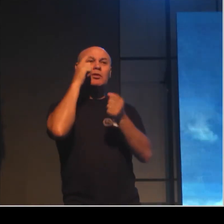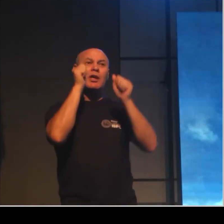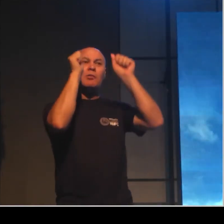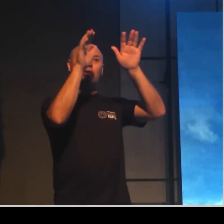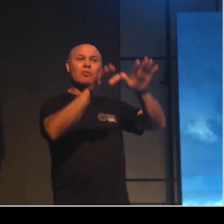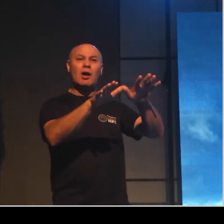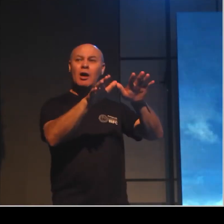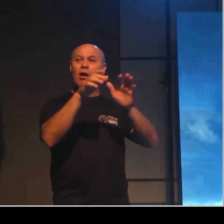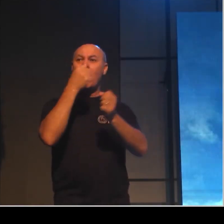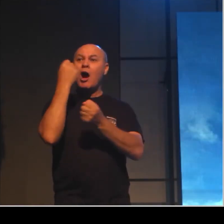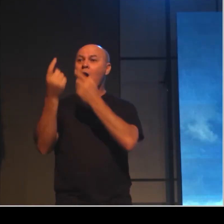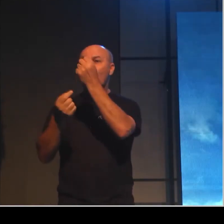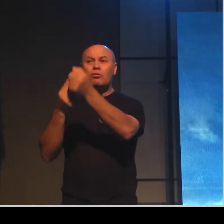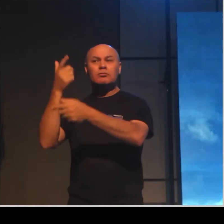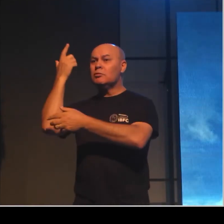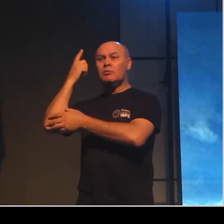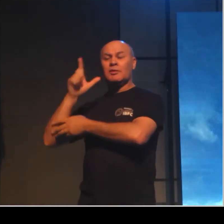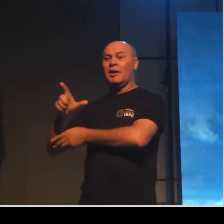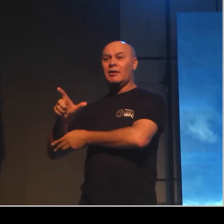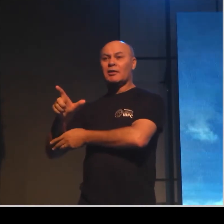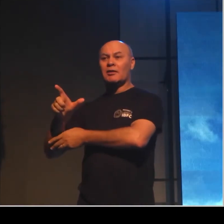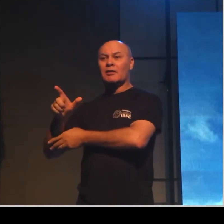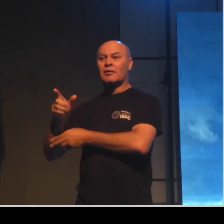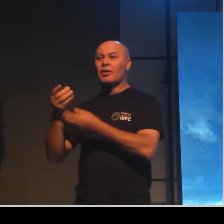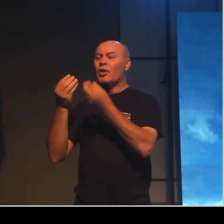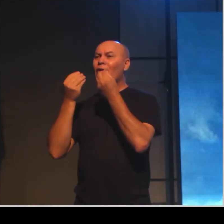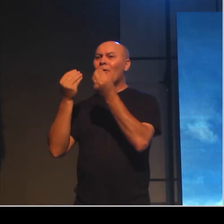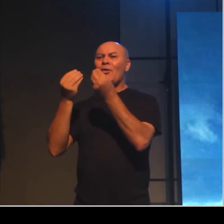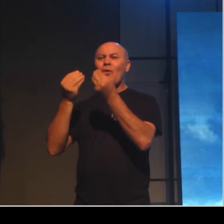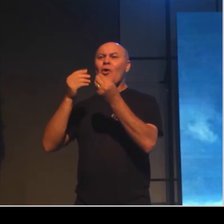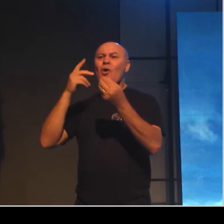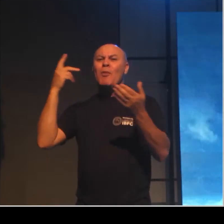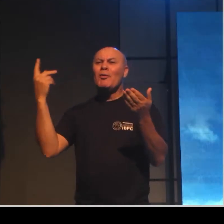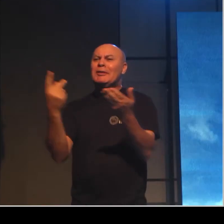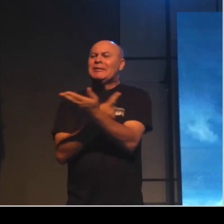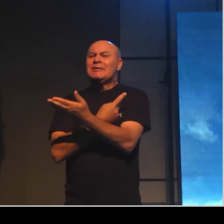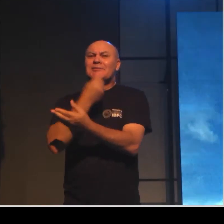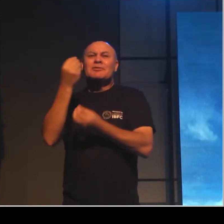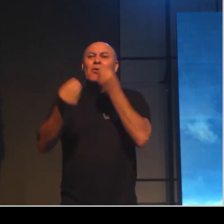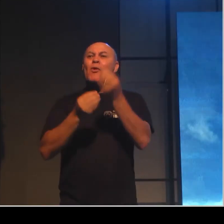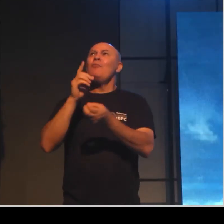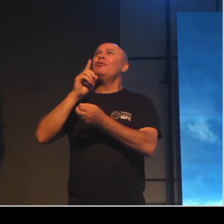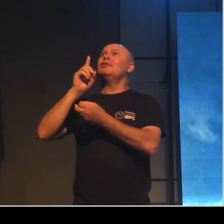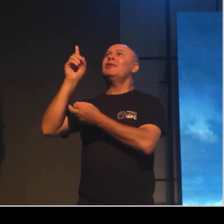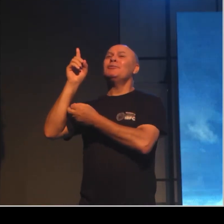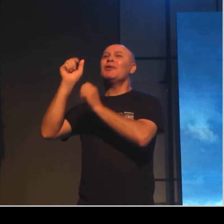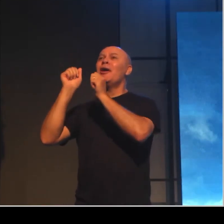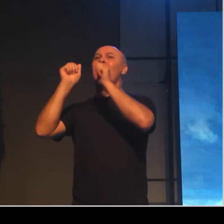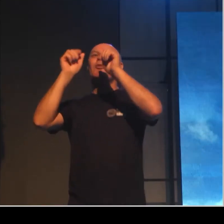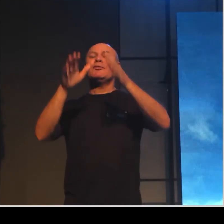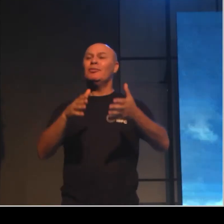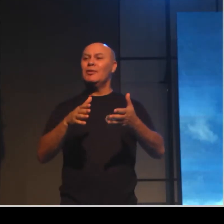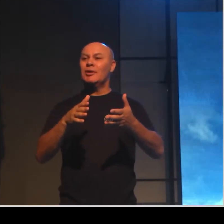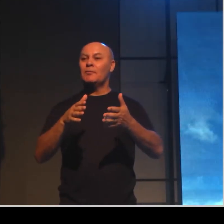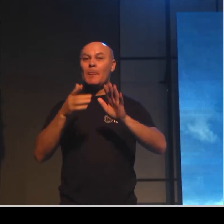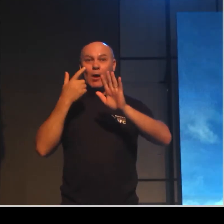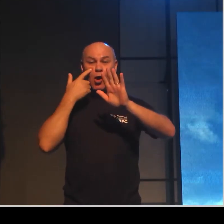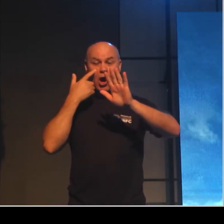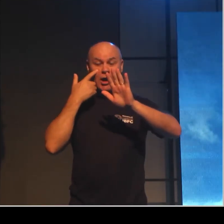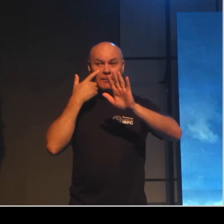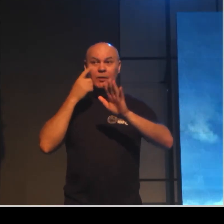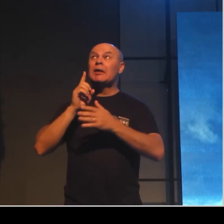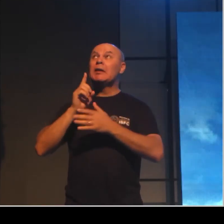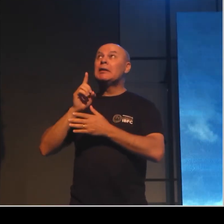pessoas? A verdade que muitas vezes Deus quer nos abençoar, mas